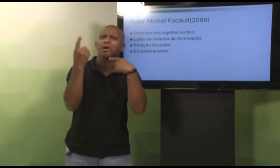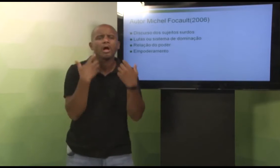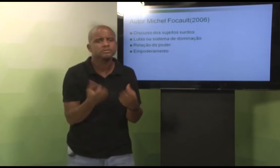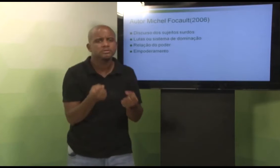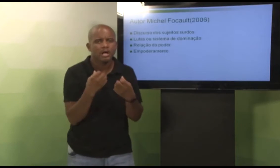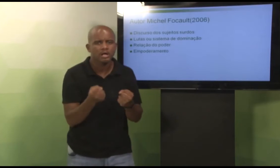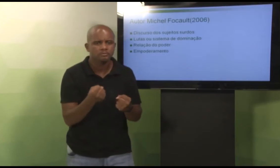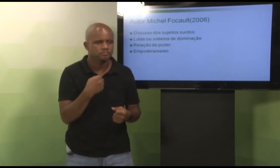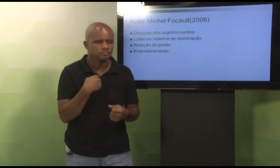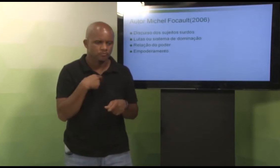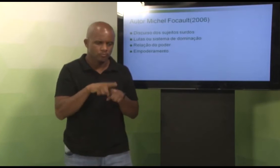essas pessoas que